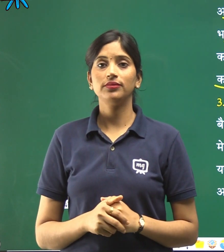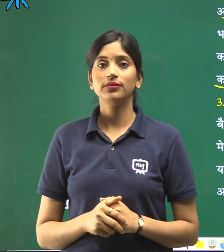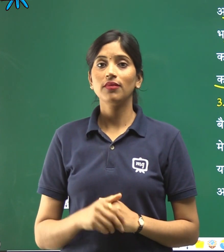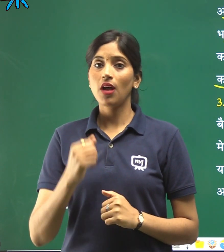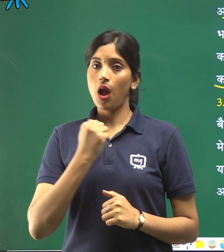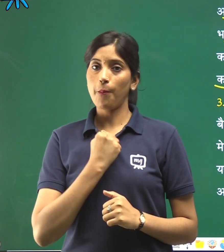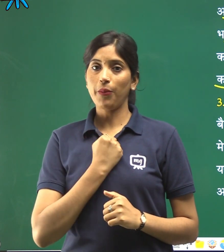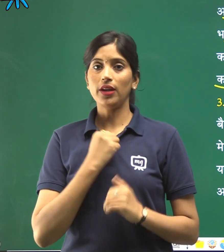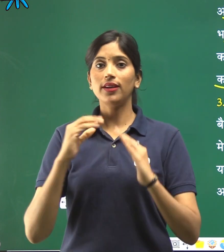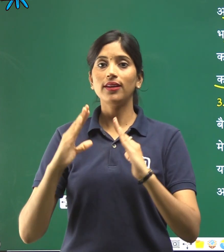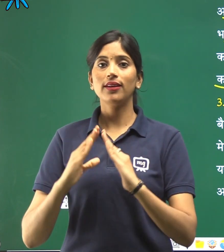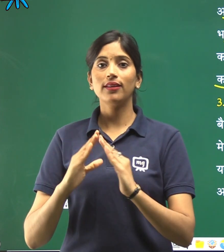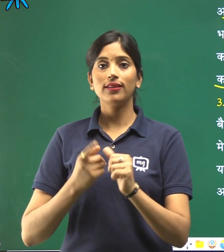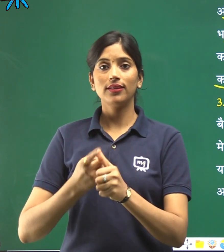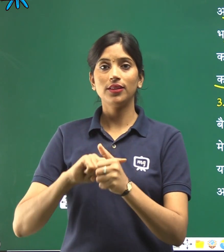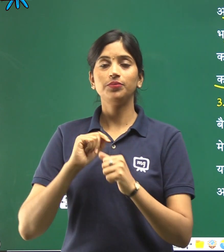मेरे घर का